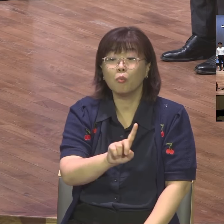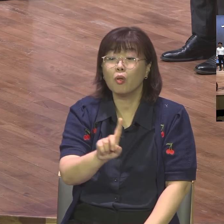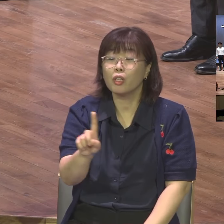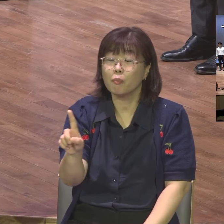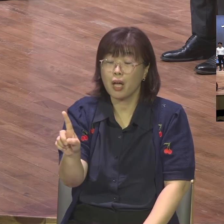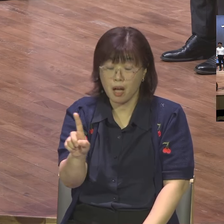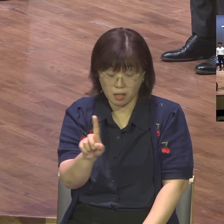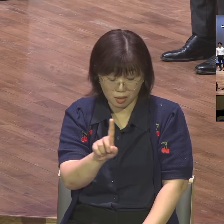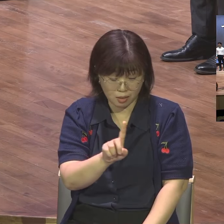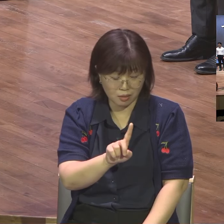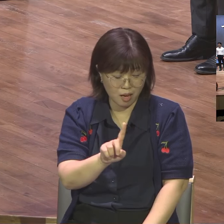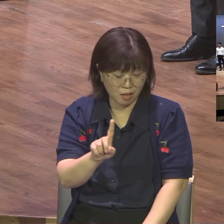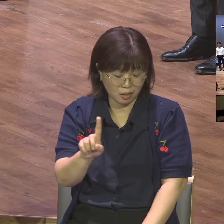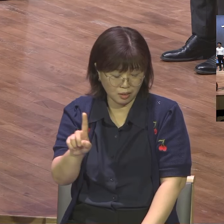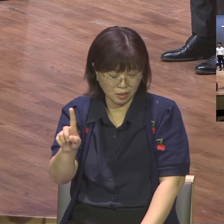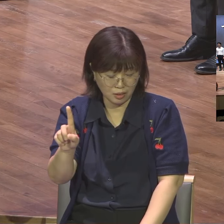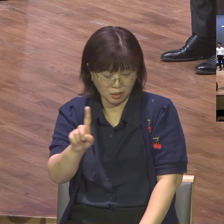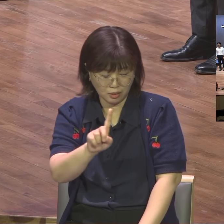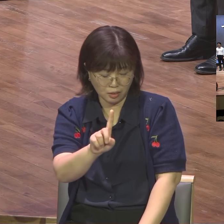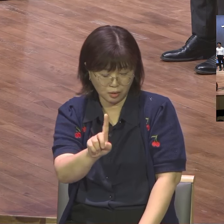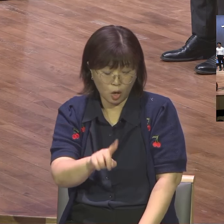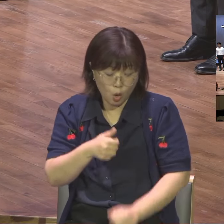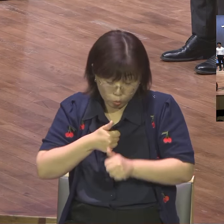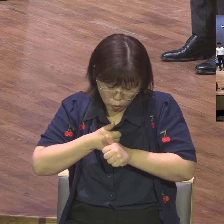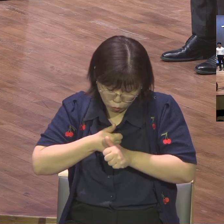찾아 헤매이다